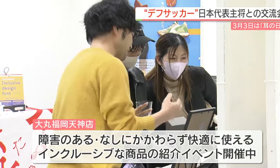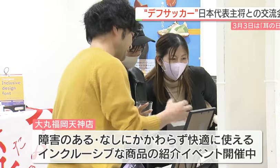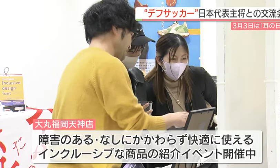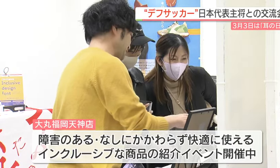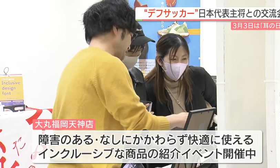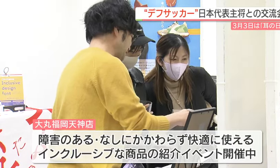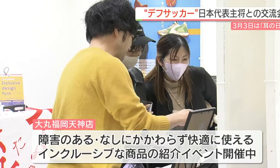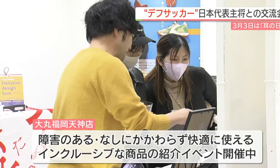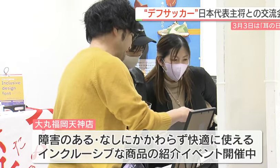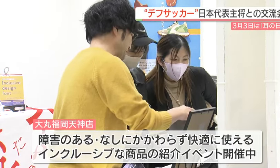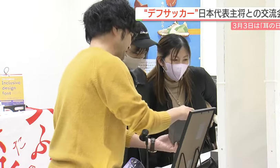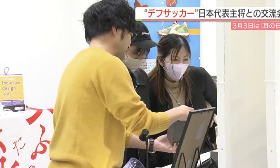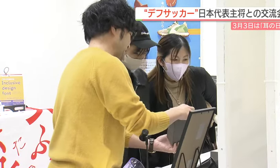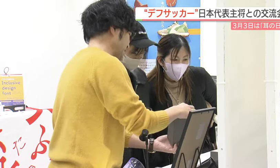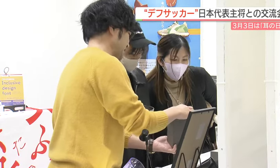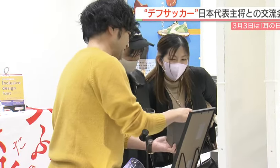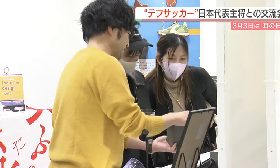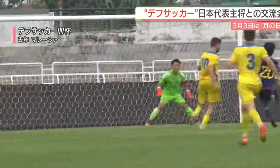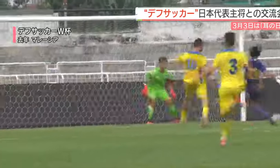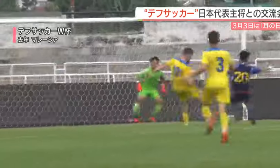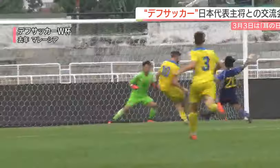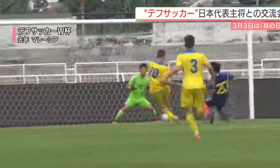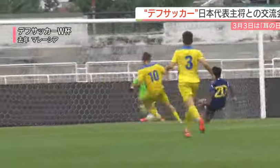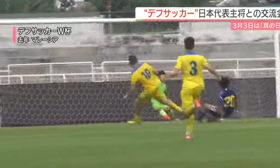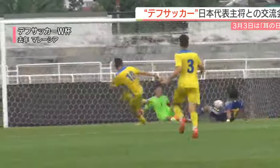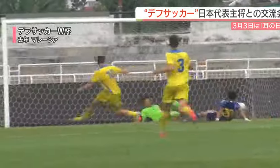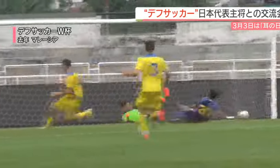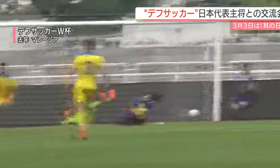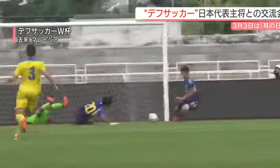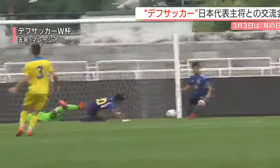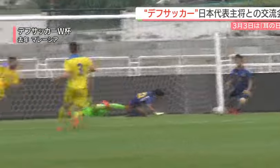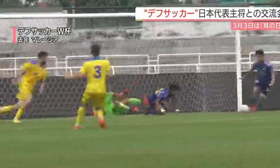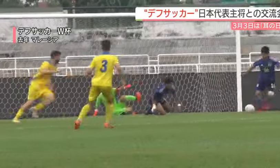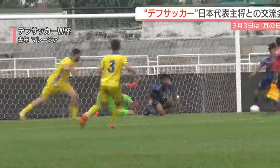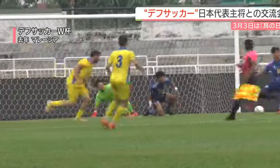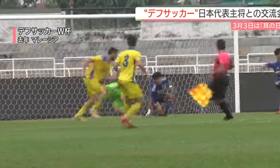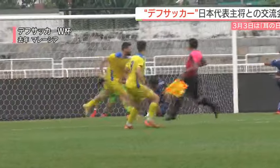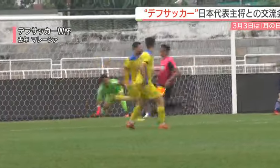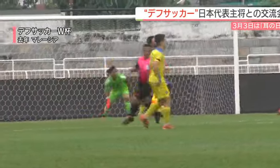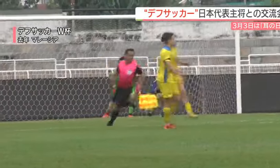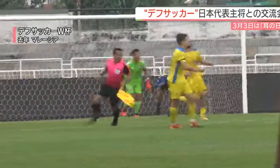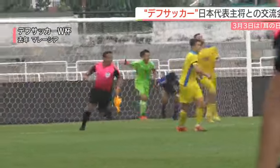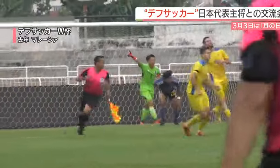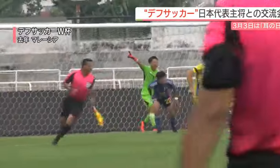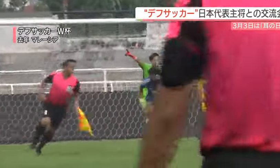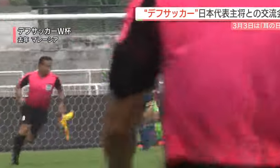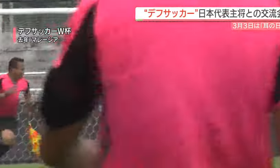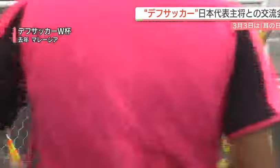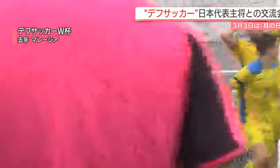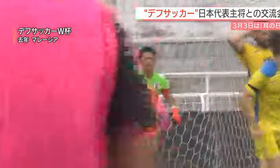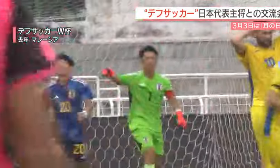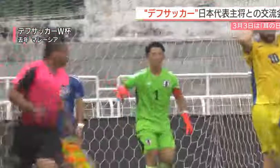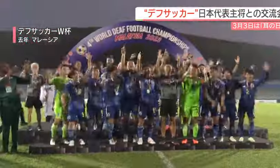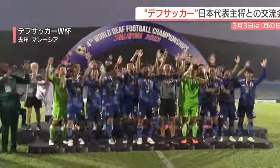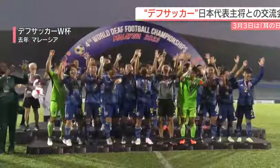使えるインクルーシブな商品を紹介するイベントを開催していて、その一環で松本選手が招かれました